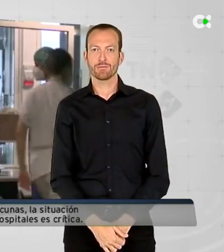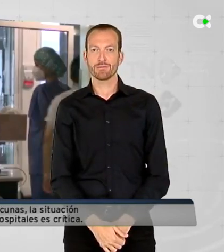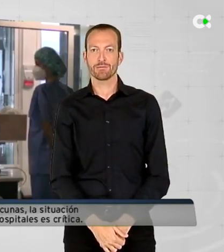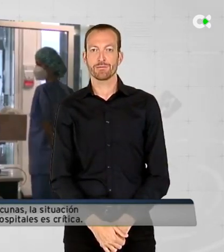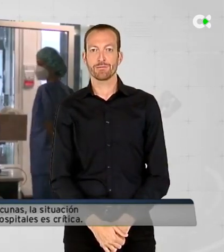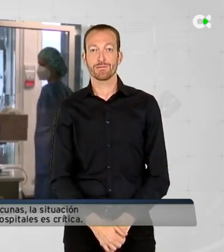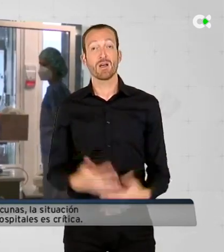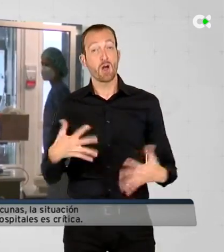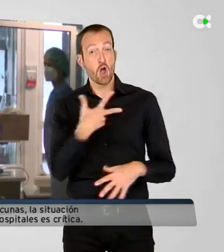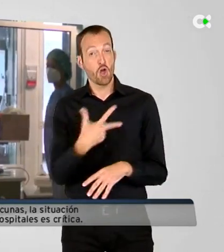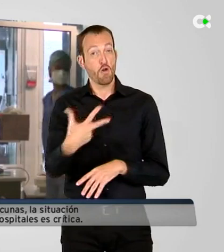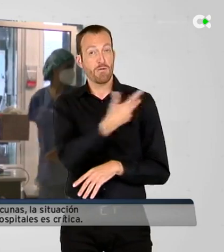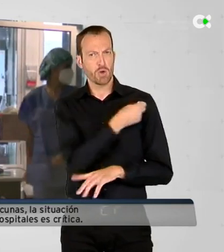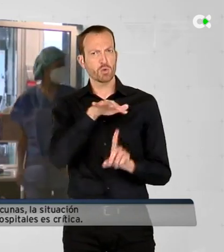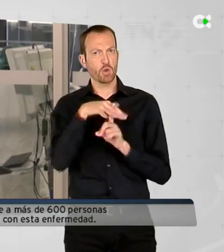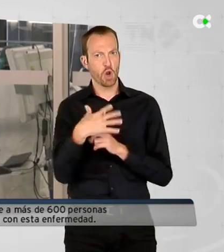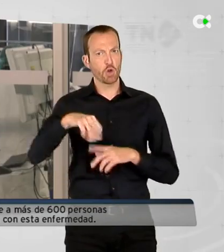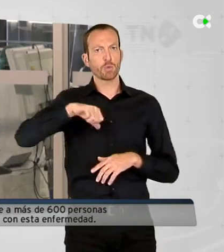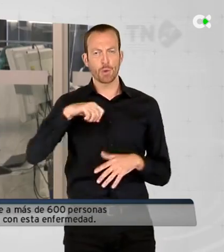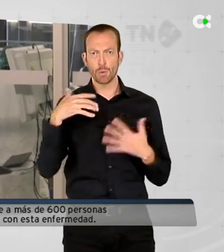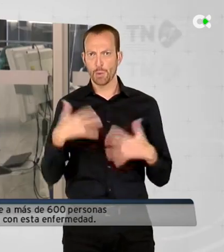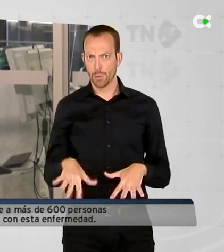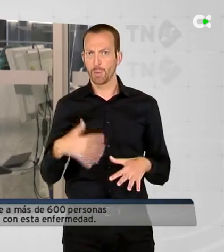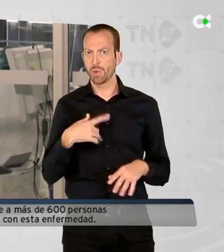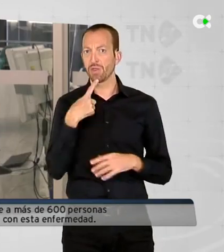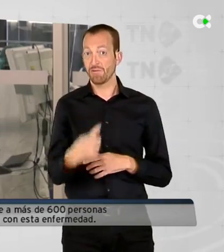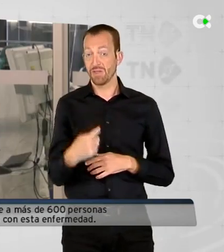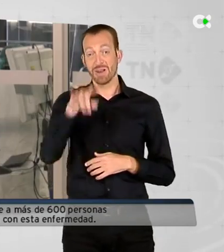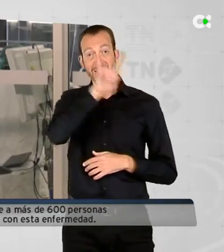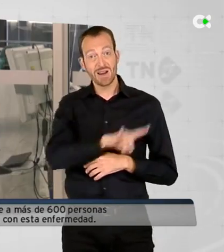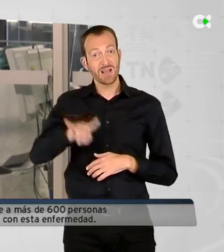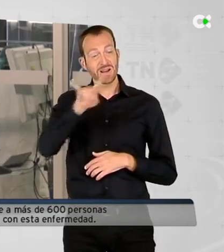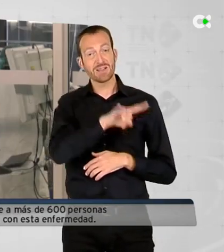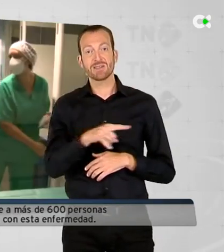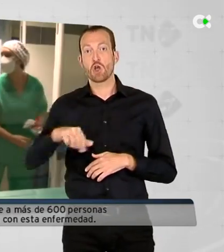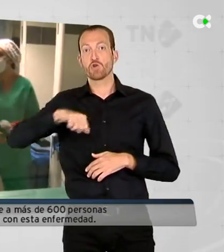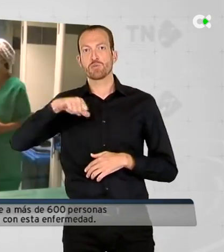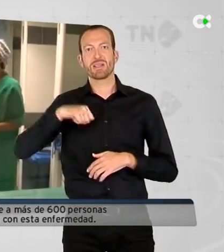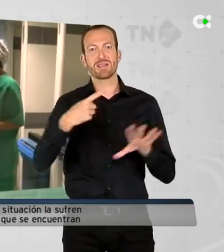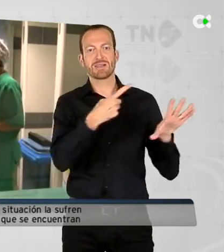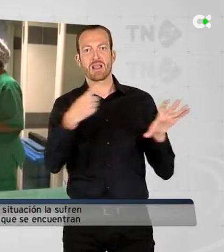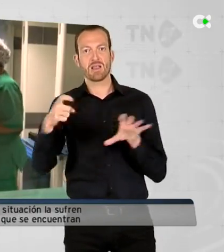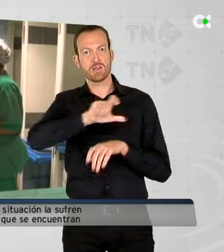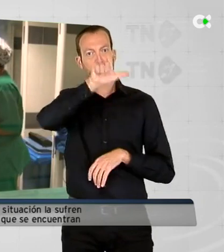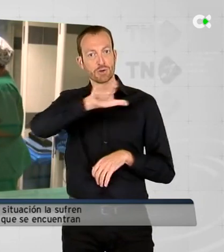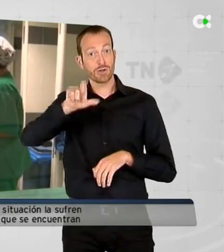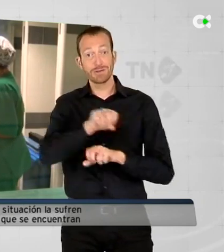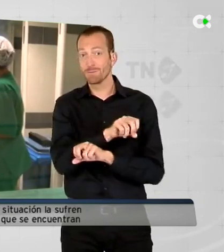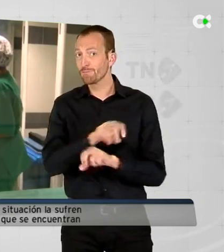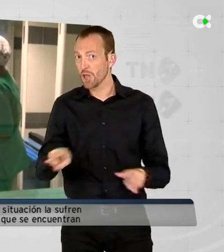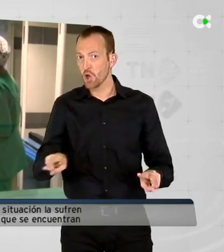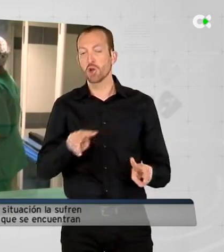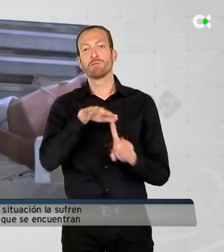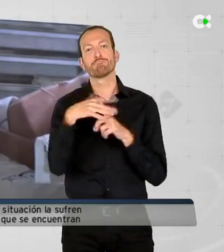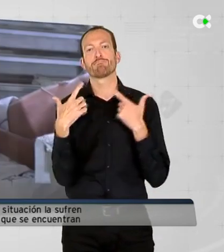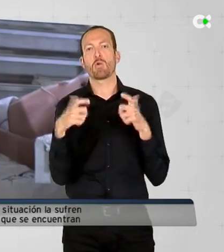La situación en los hospitales es crítica Canarias tiene a más de 600 personas ingresadas con esta enfermedad y la peor situación la sufren